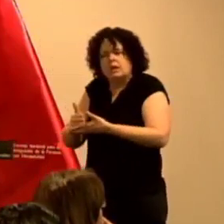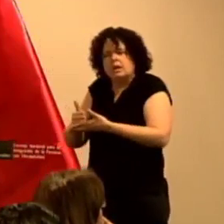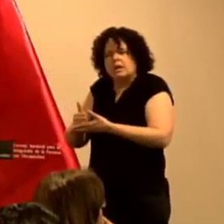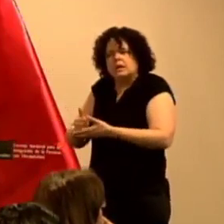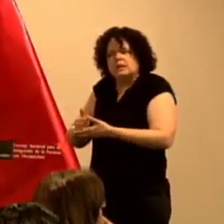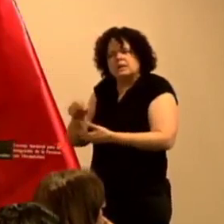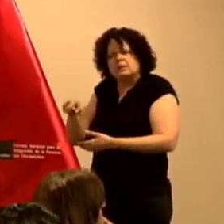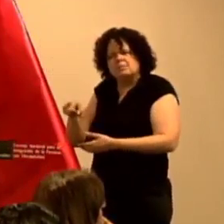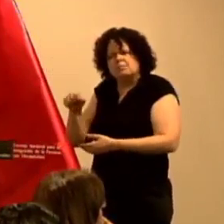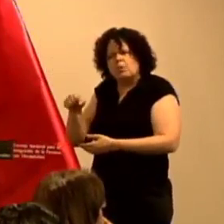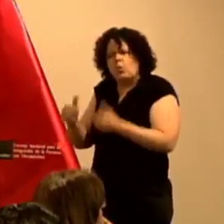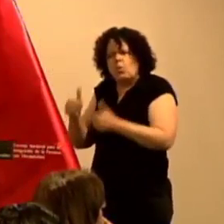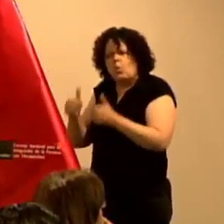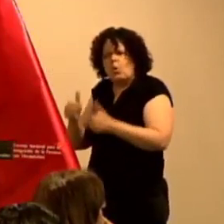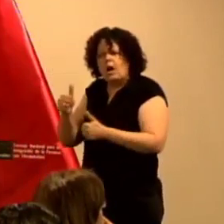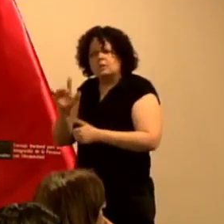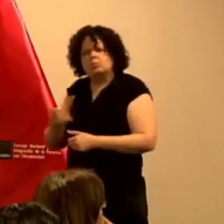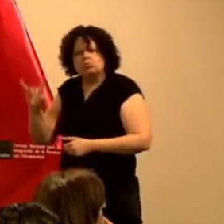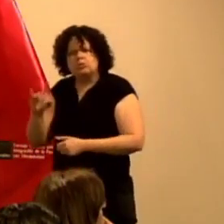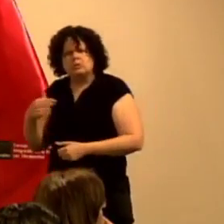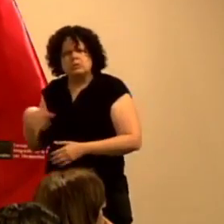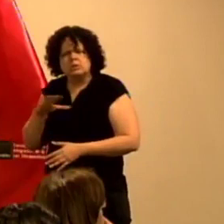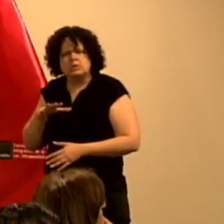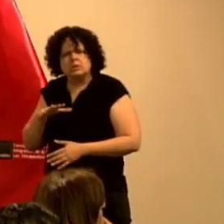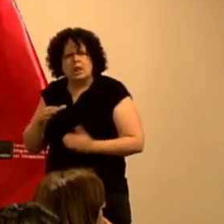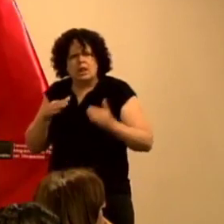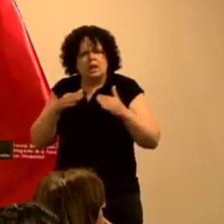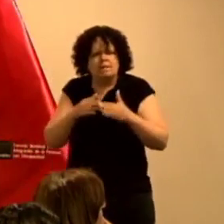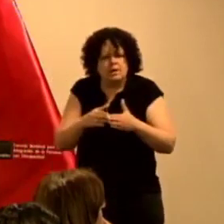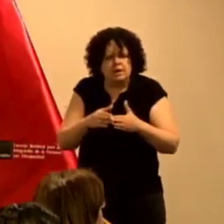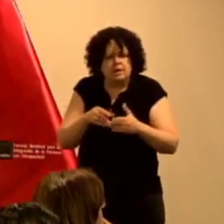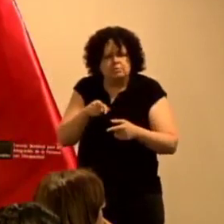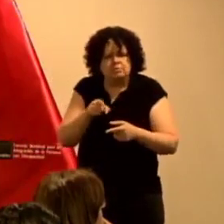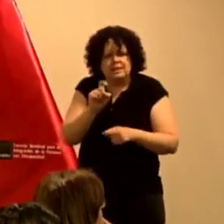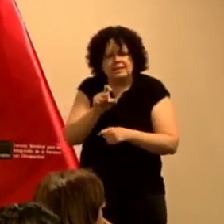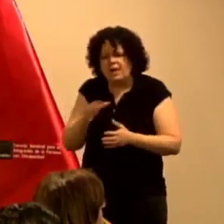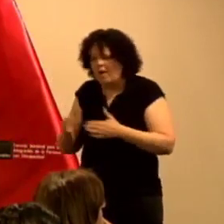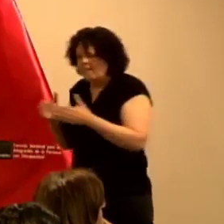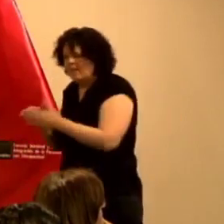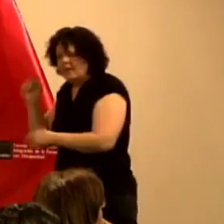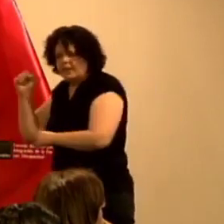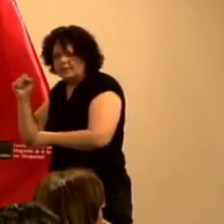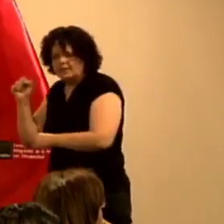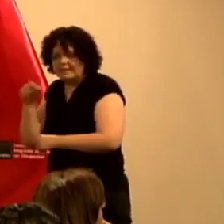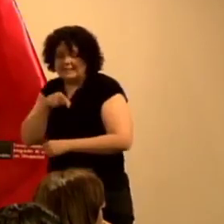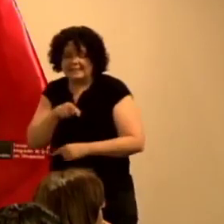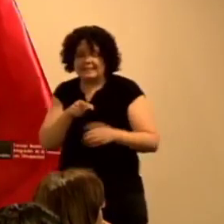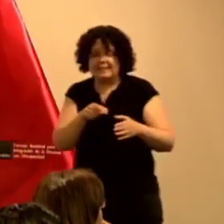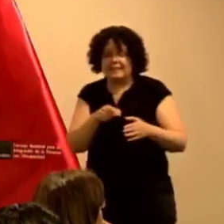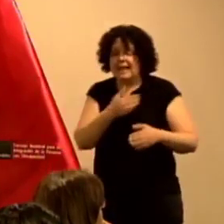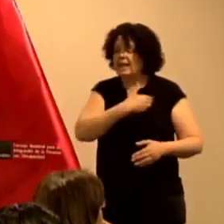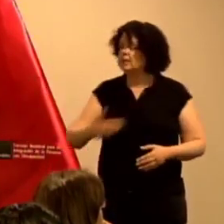estamos implementando qué tipo de enfoque o qué enfoque estamos implementando en nuestras intervenciones. Nos dice pues que en el enfoque de necesidades